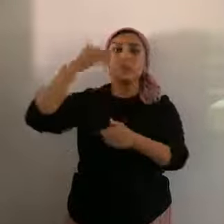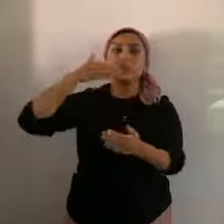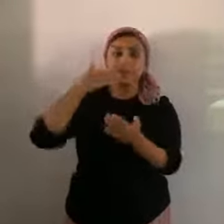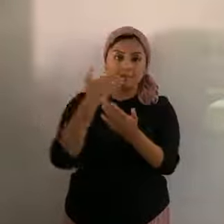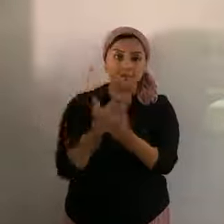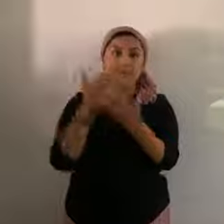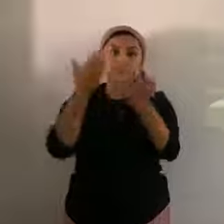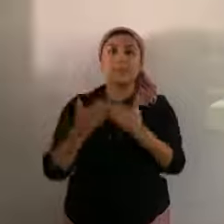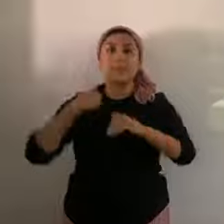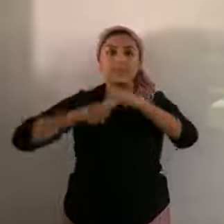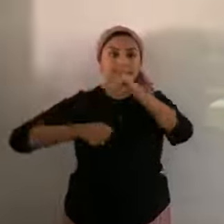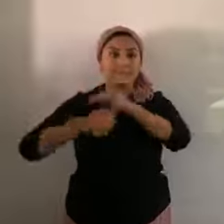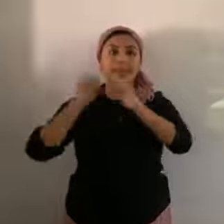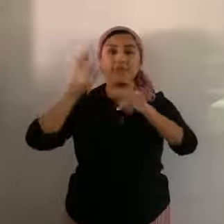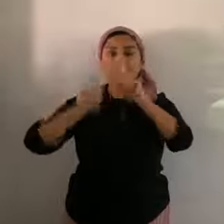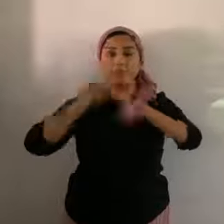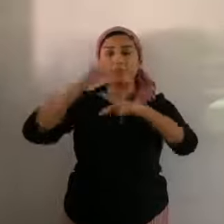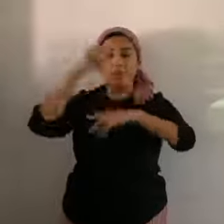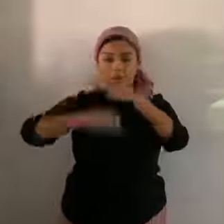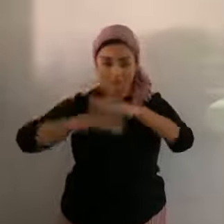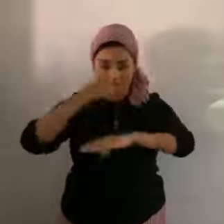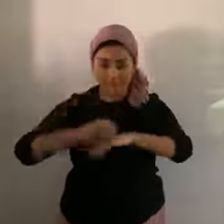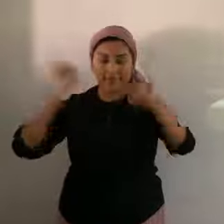bueno y guardará a su pueblo.